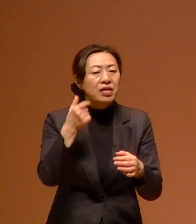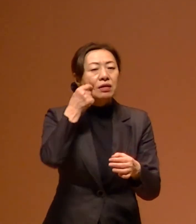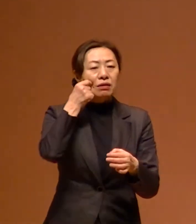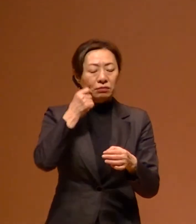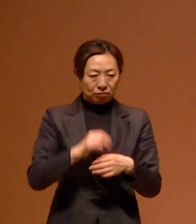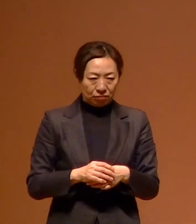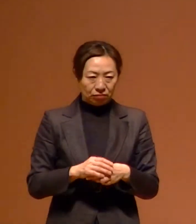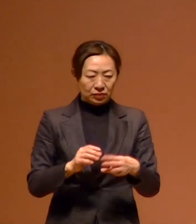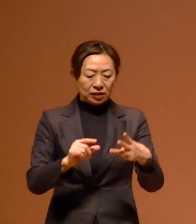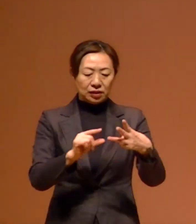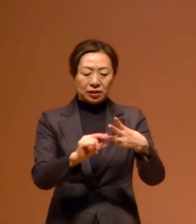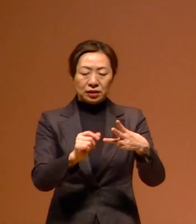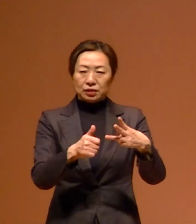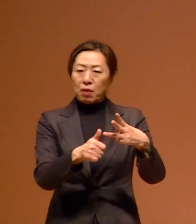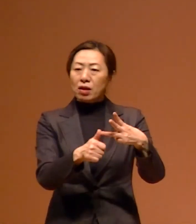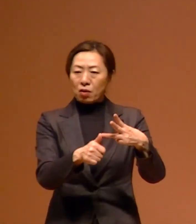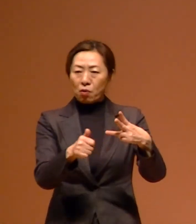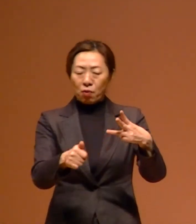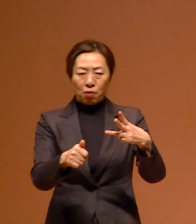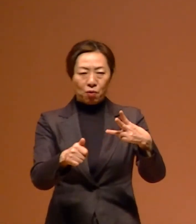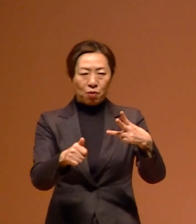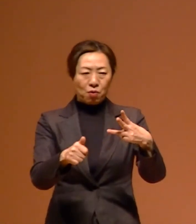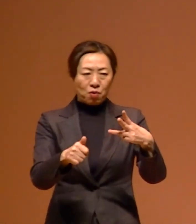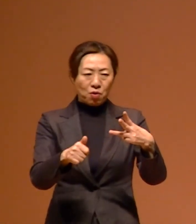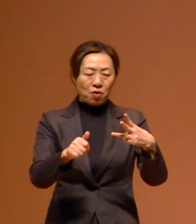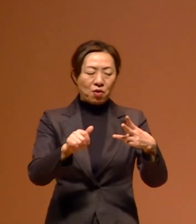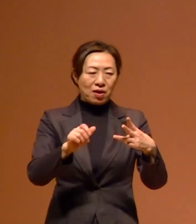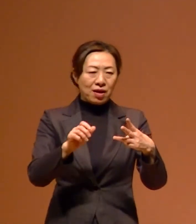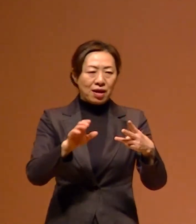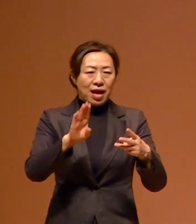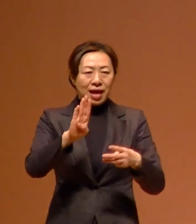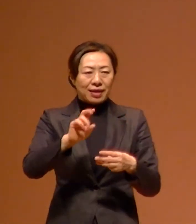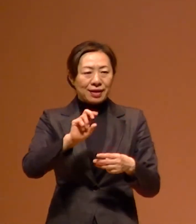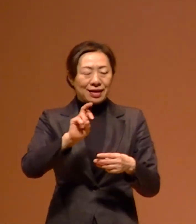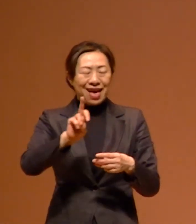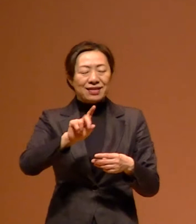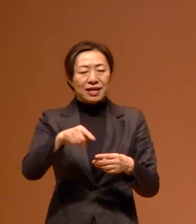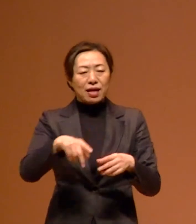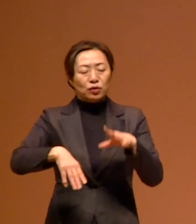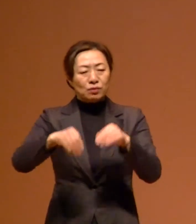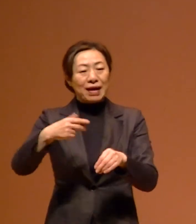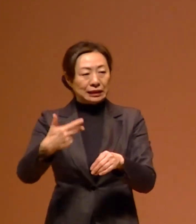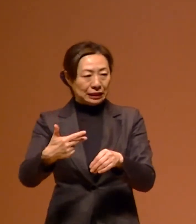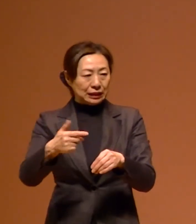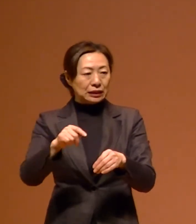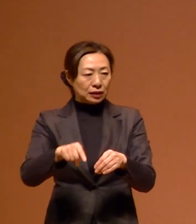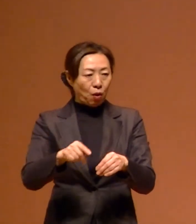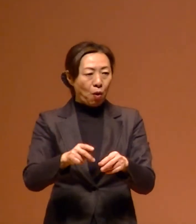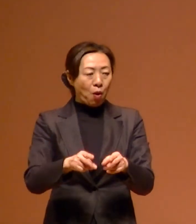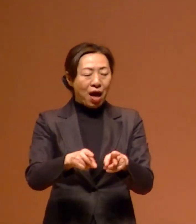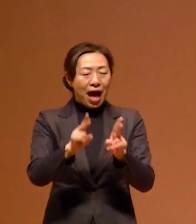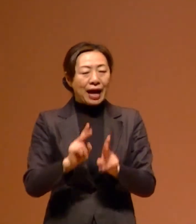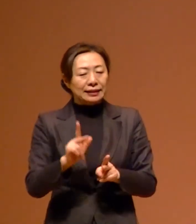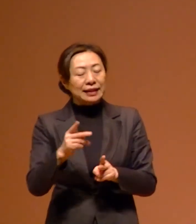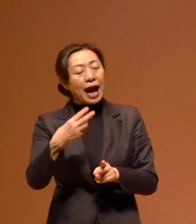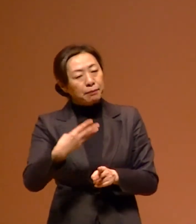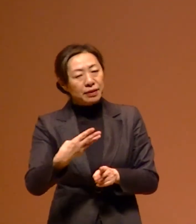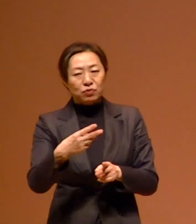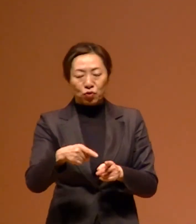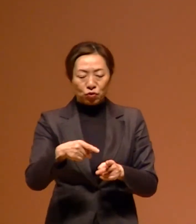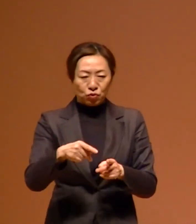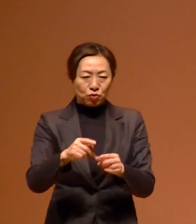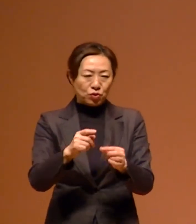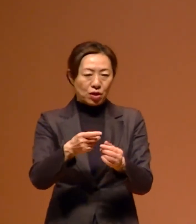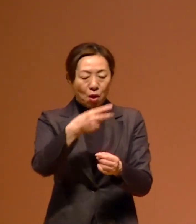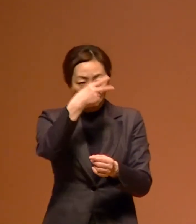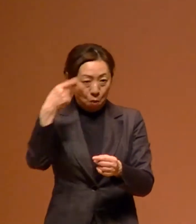一番下の子供は気仙沼市の橋上という地区の学校なんですよ。そこはもう本当の海岸の